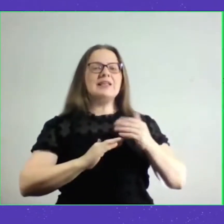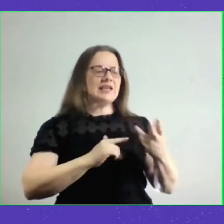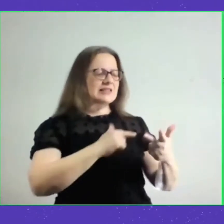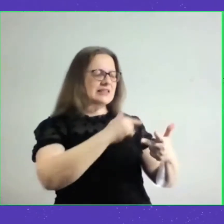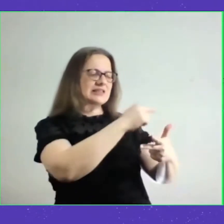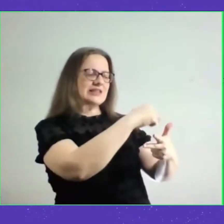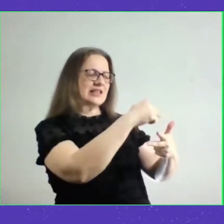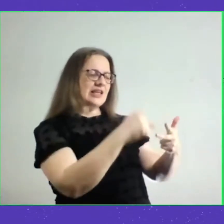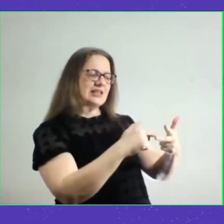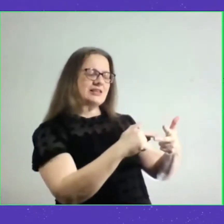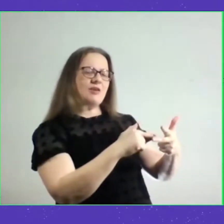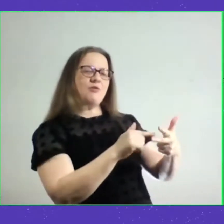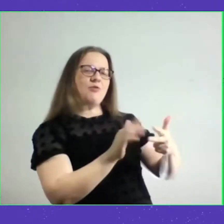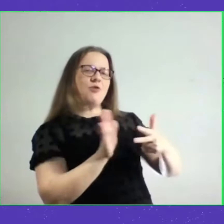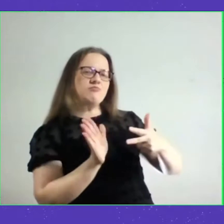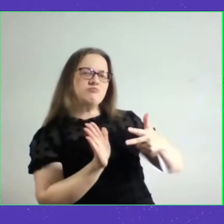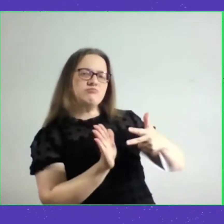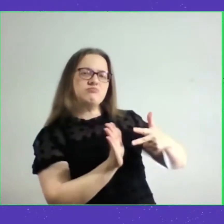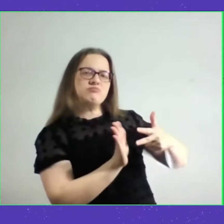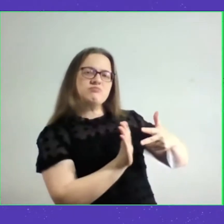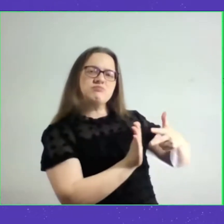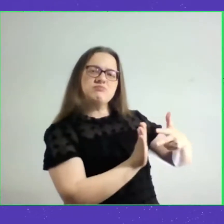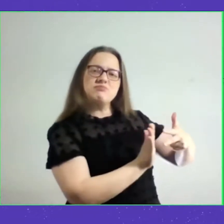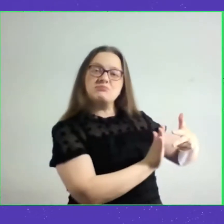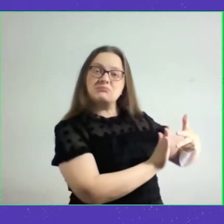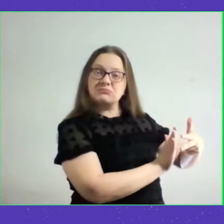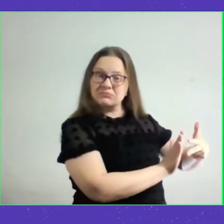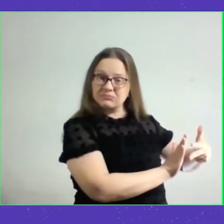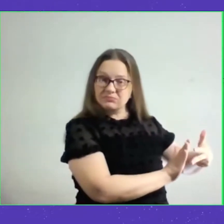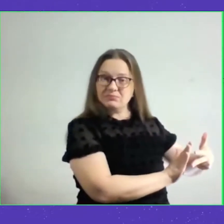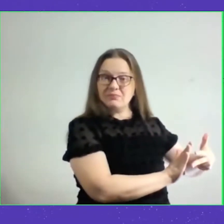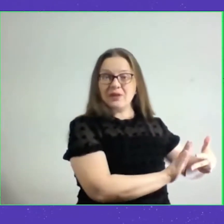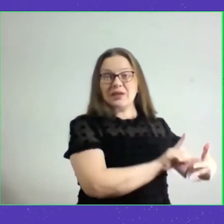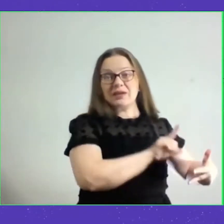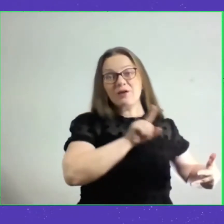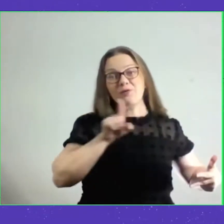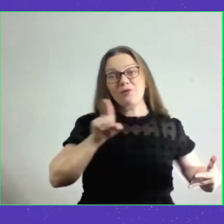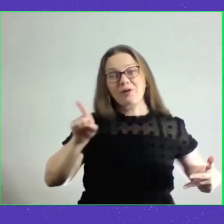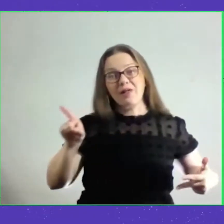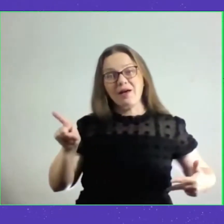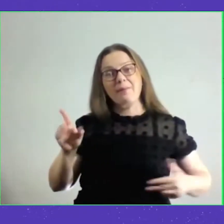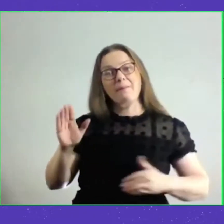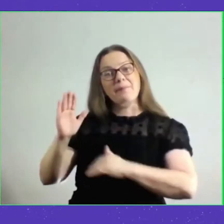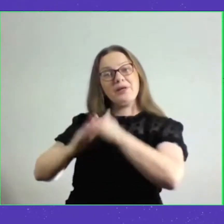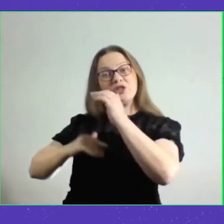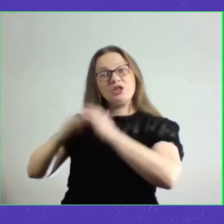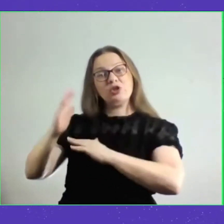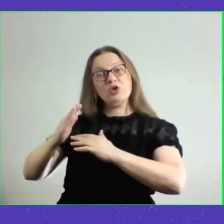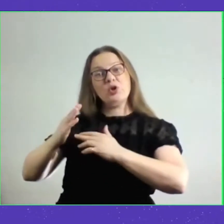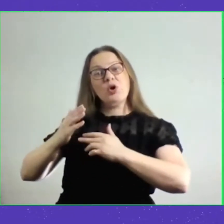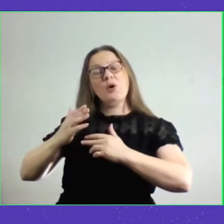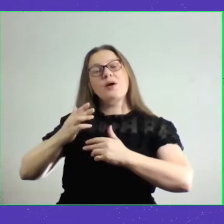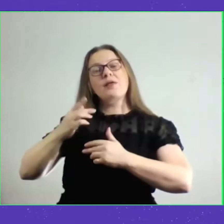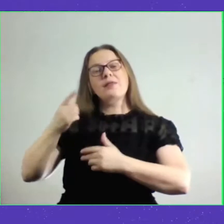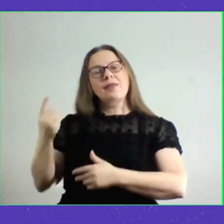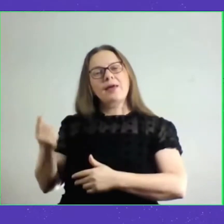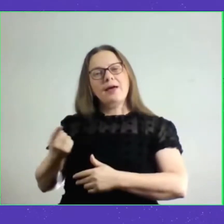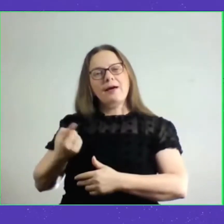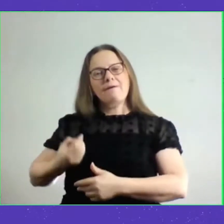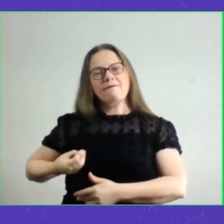é falso, nós vamos saindo do que é mentira e vamos cada vez mais vivendo na verdade.